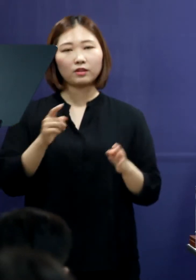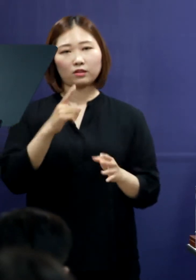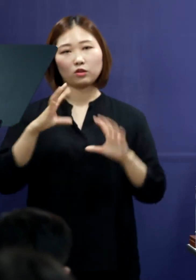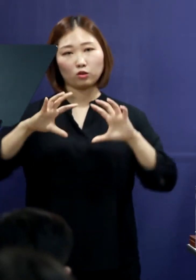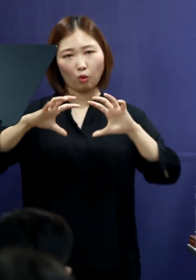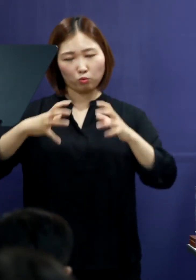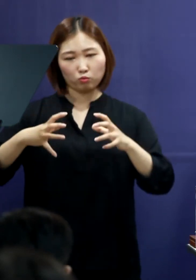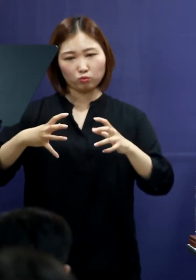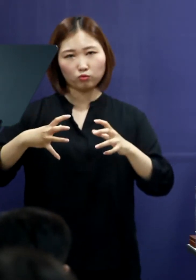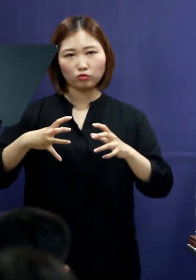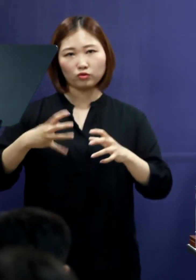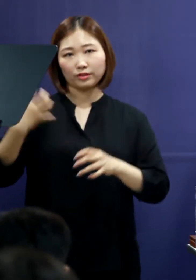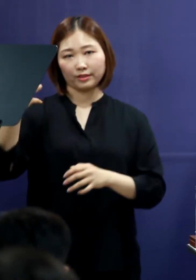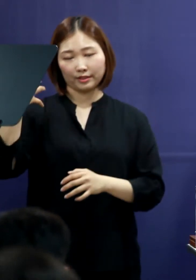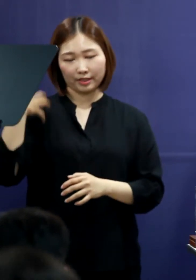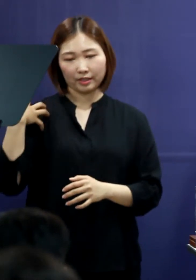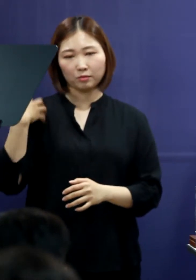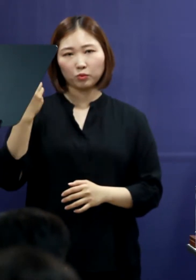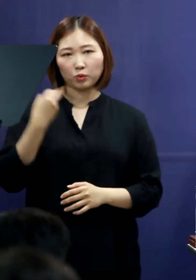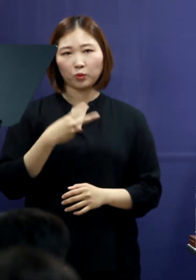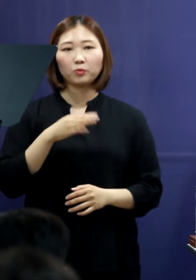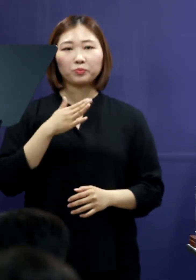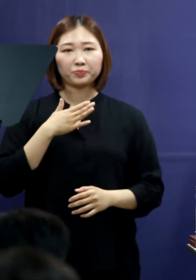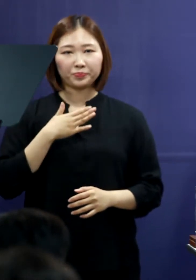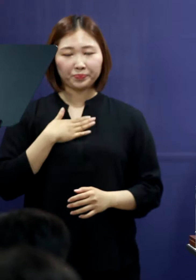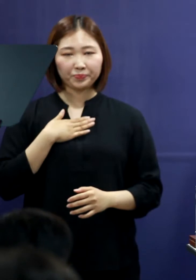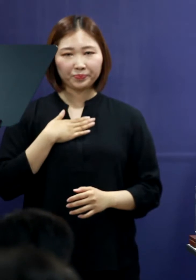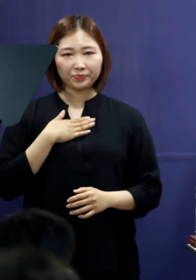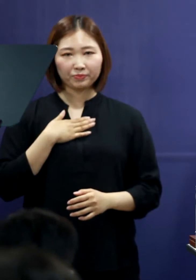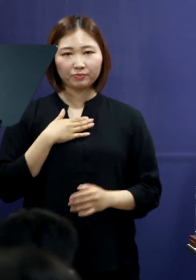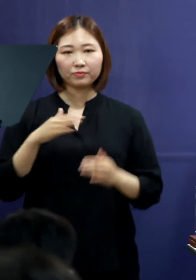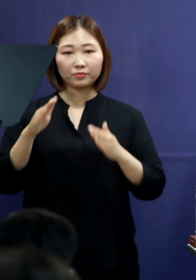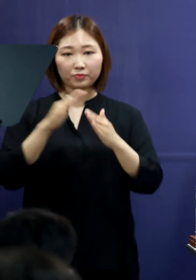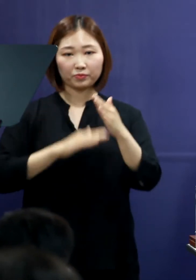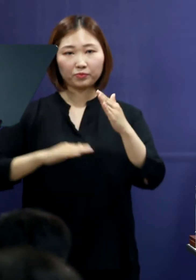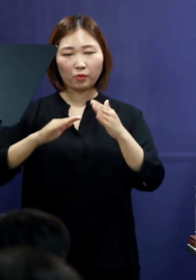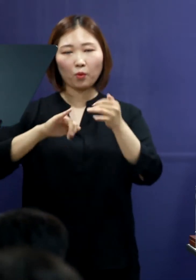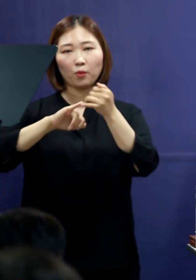그리고 제 공약에도 반영이 되어 있는 사항입니다.